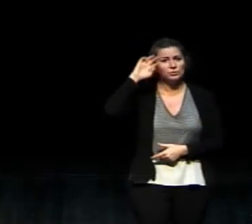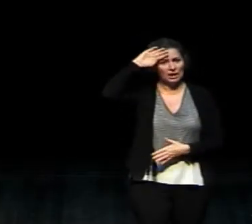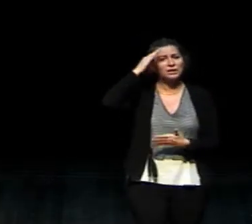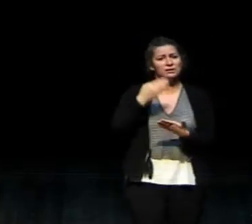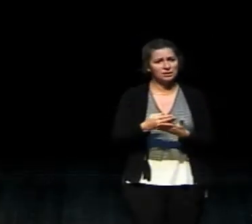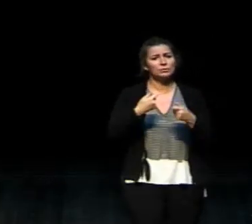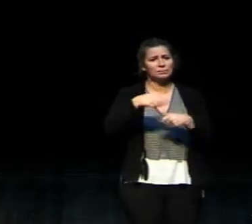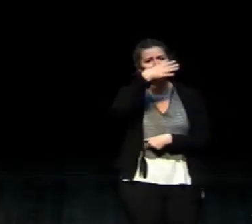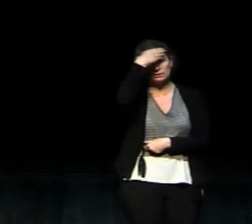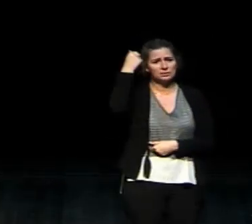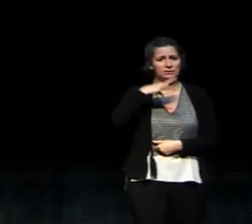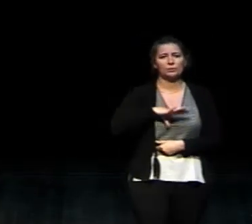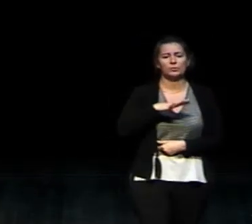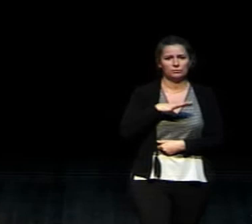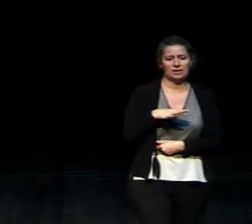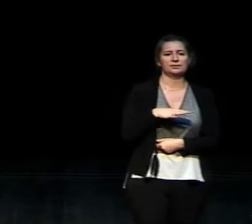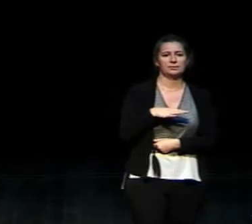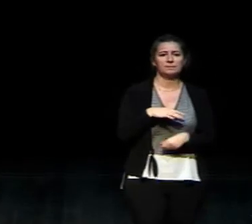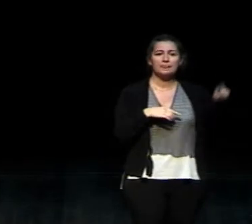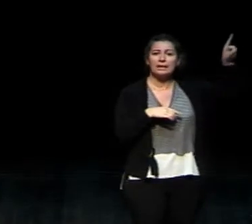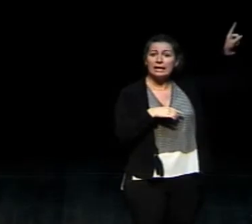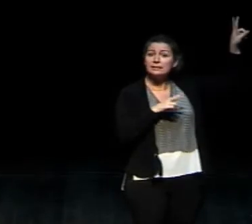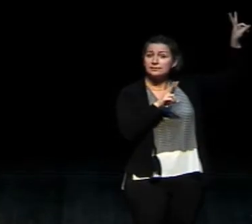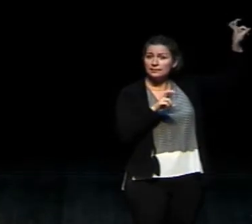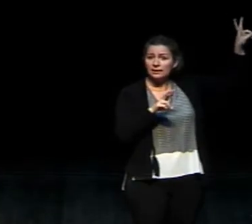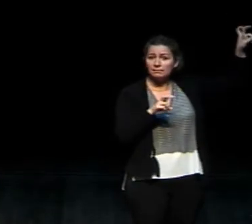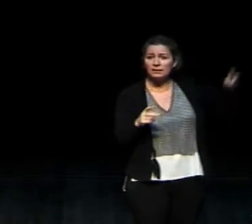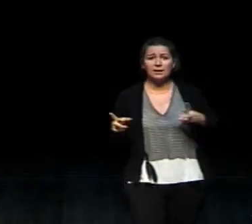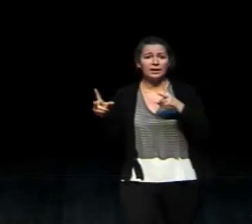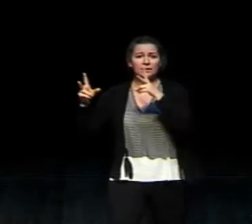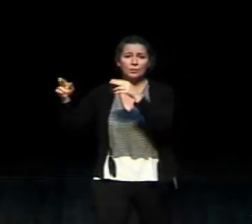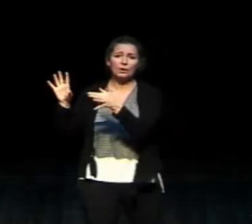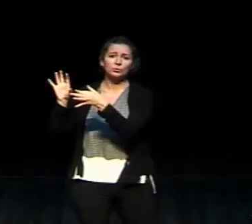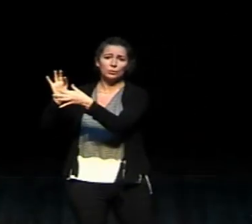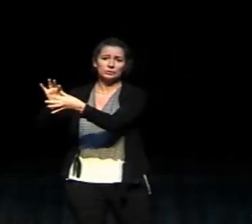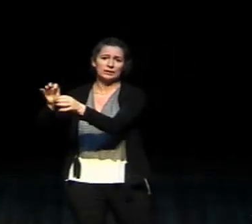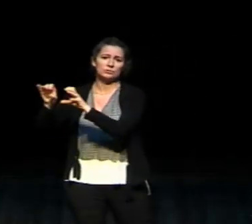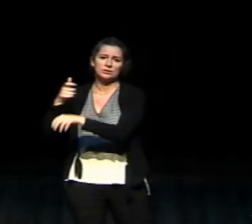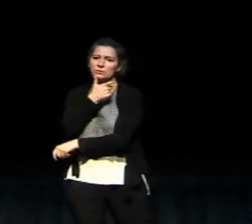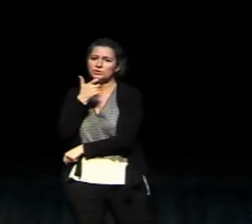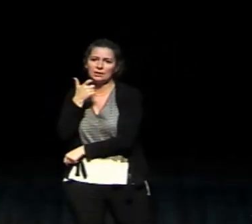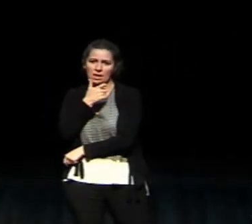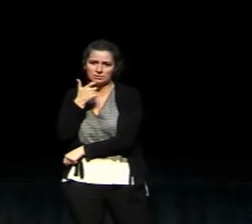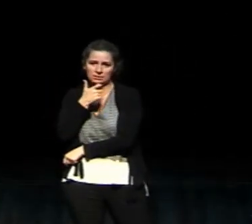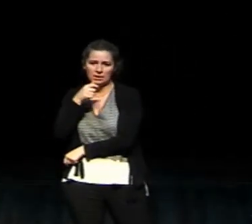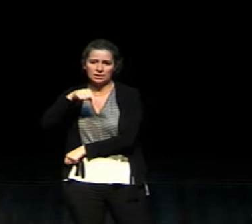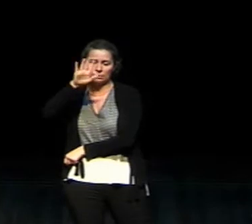Libras. E o professor surdo, ele precisa, muitos deles têm essa crença de que você precisa esquecer o